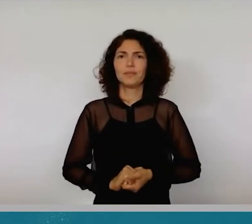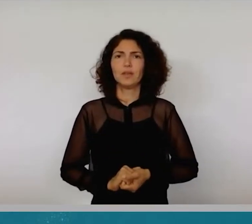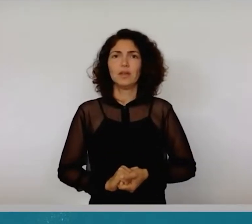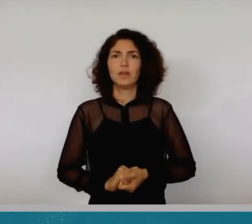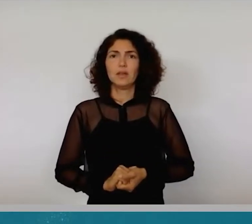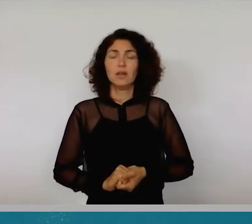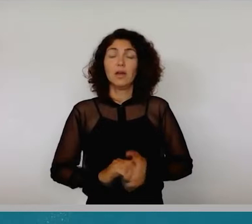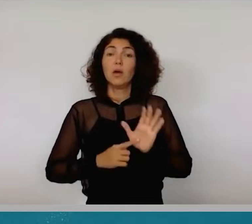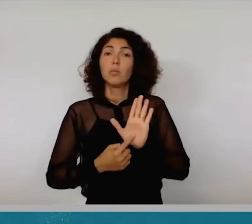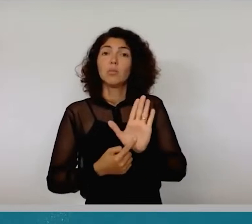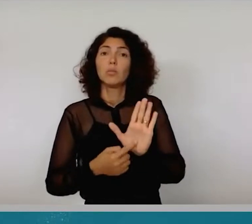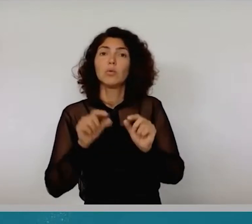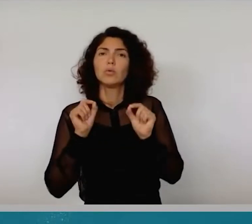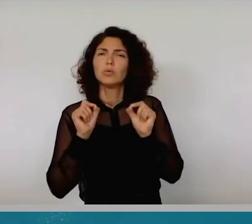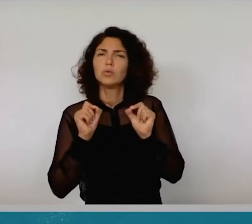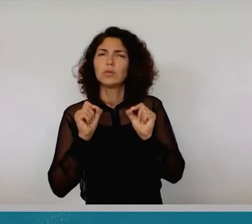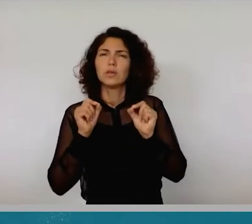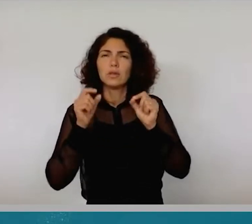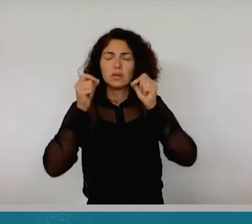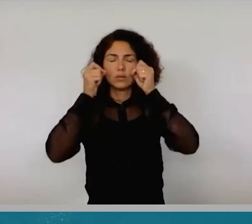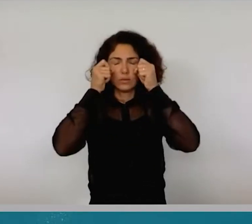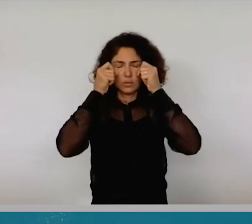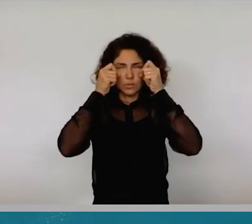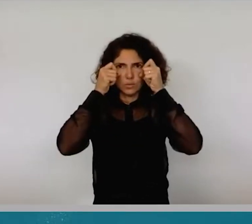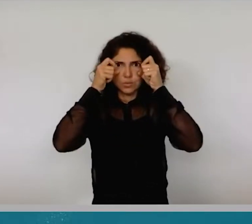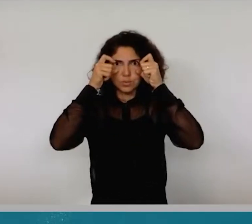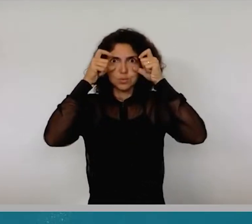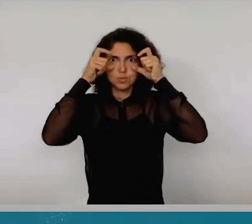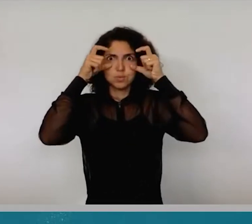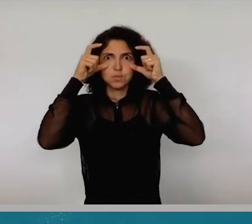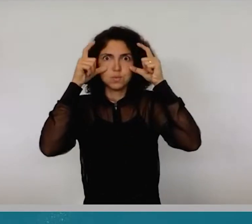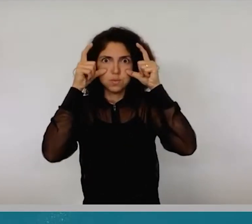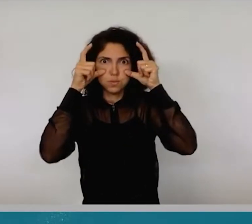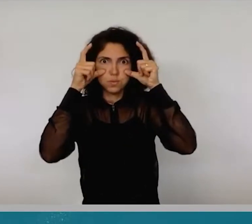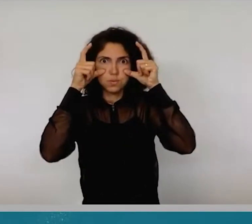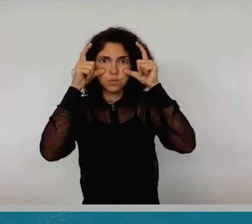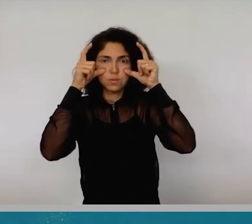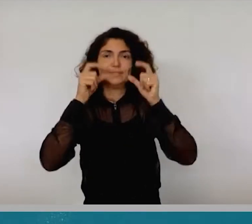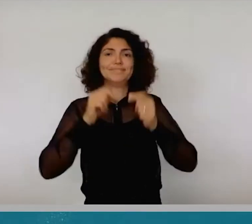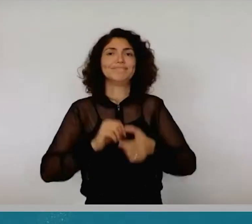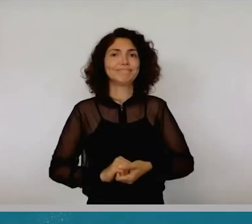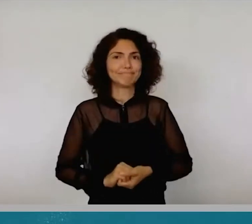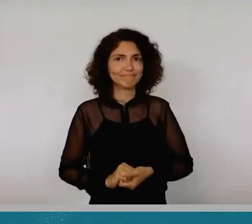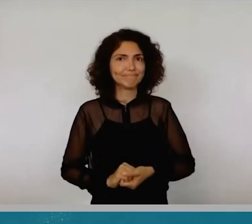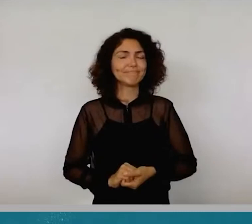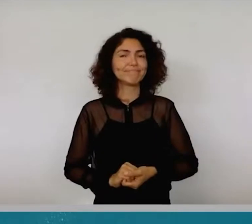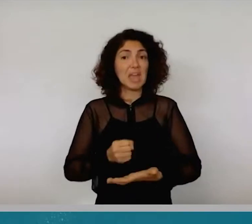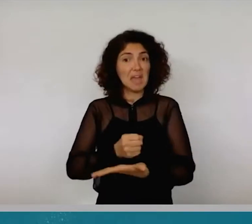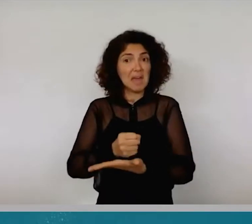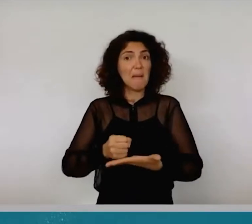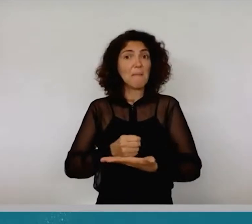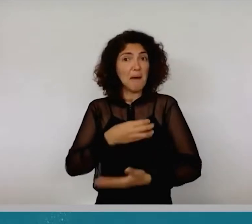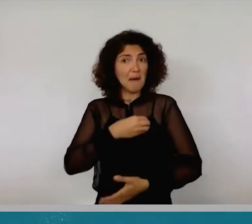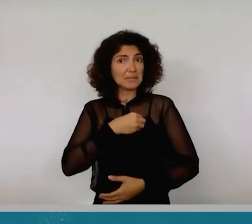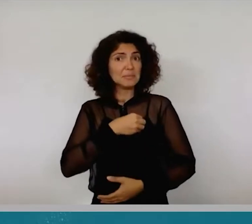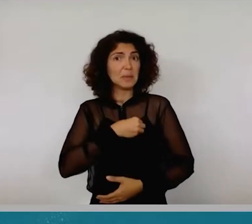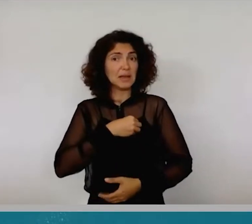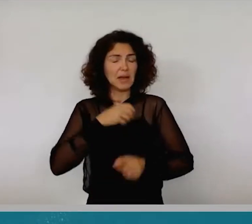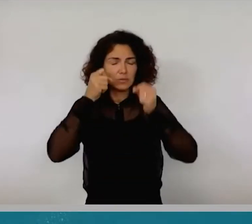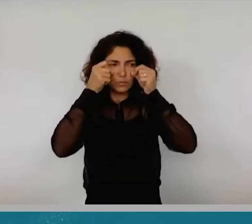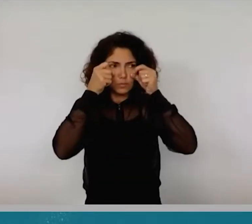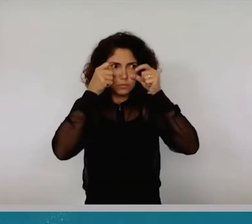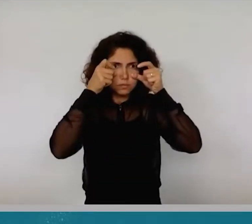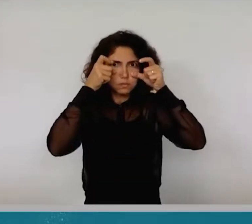quê? É a raiz que alimenta o pecado, tá? Então, por isso que eu lá em